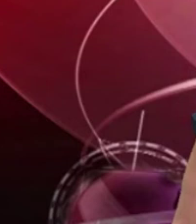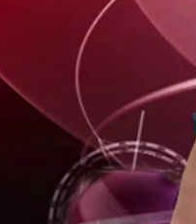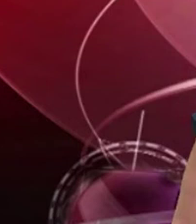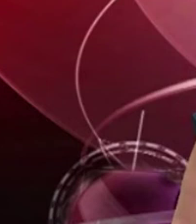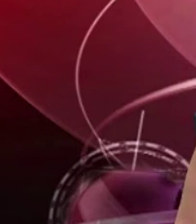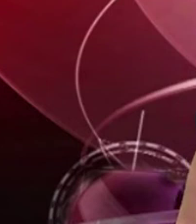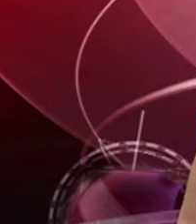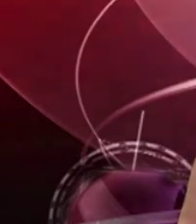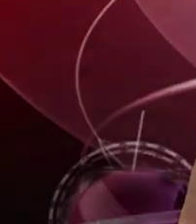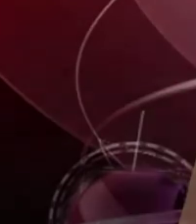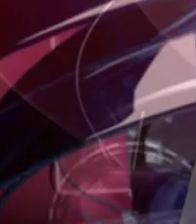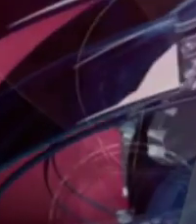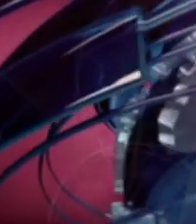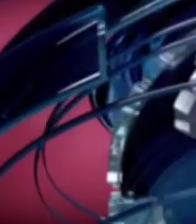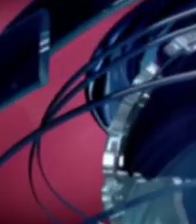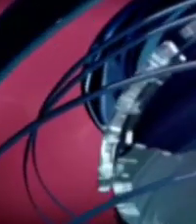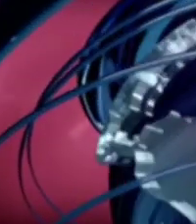a domani